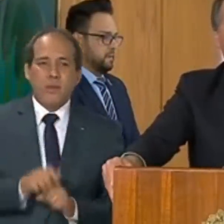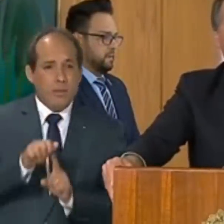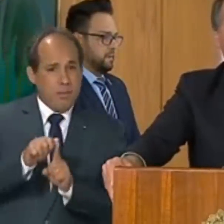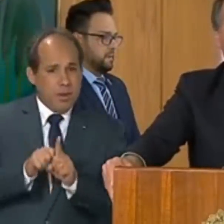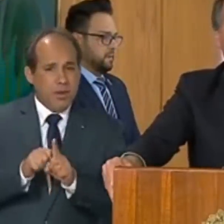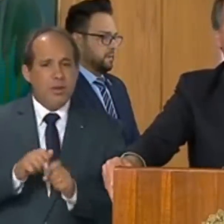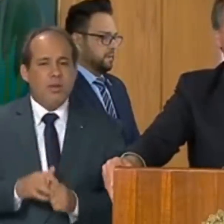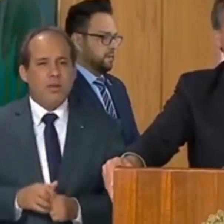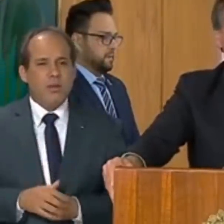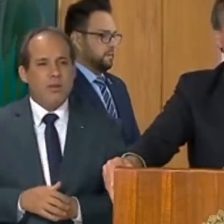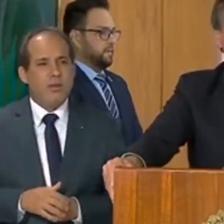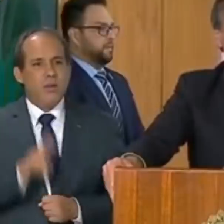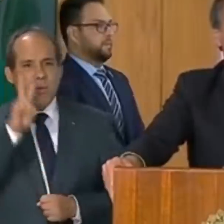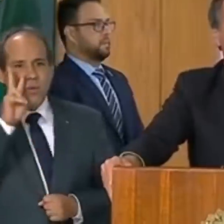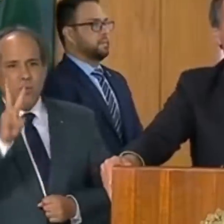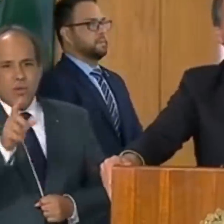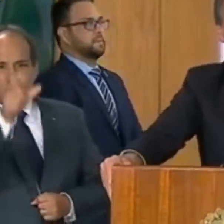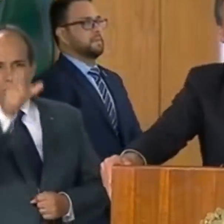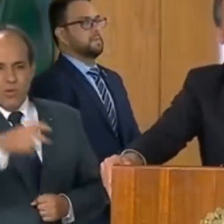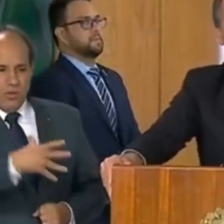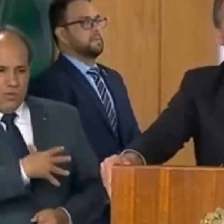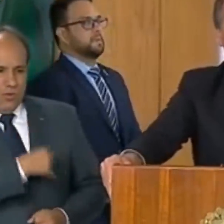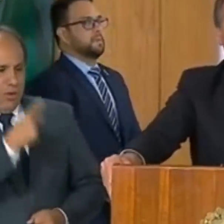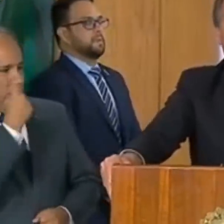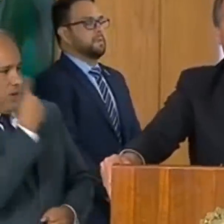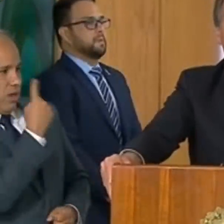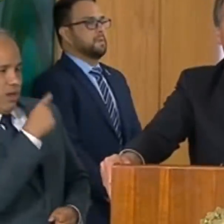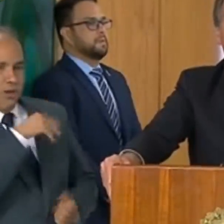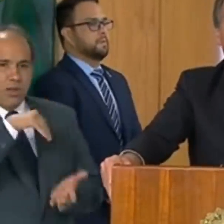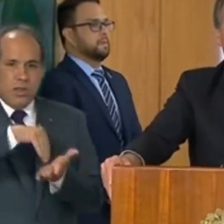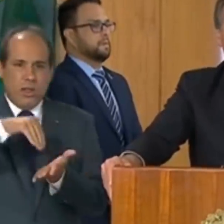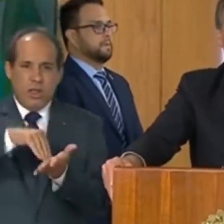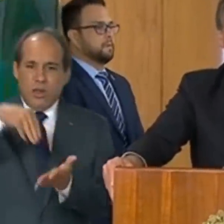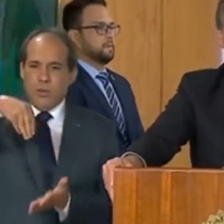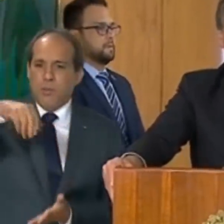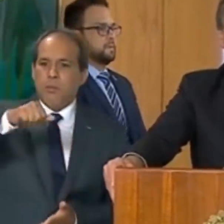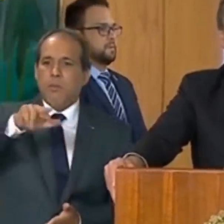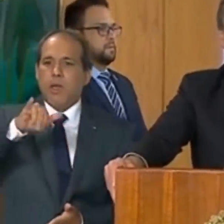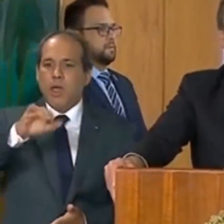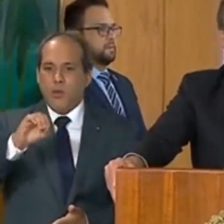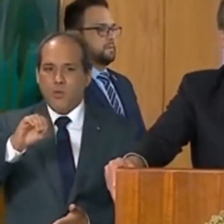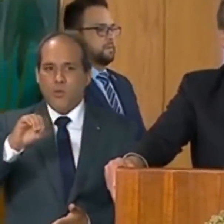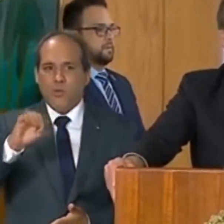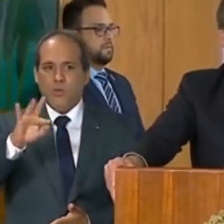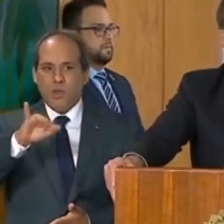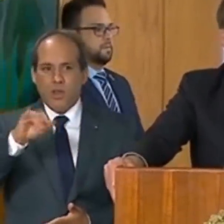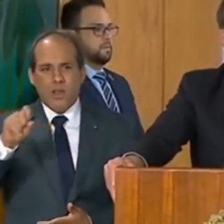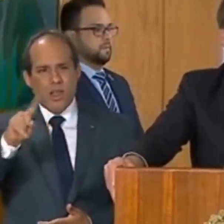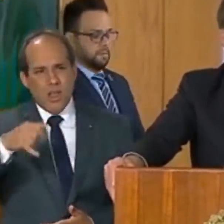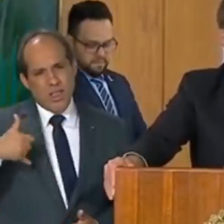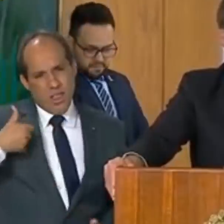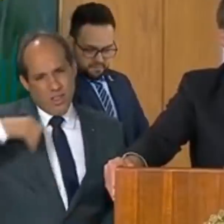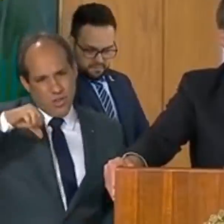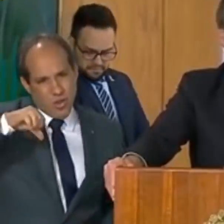Eu vejo a filha ali do Mário Frias, 9 anos, isso mesmo? 9 anos, a idade da minha filha.